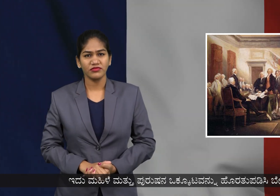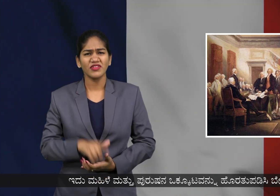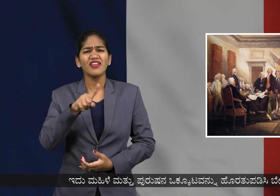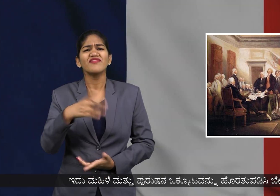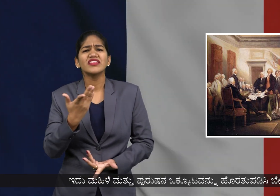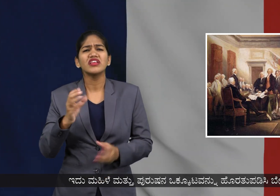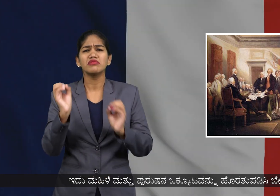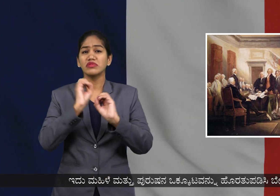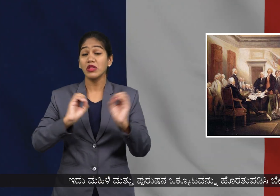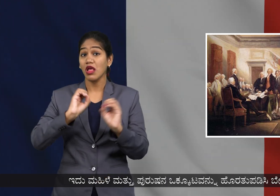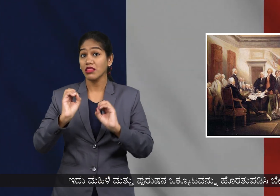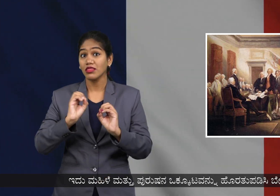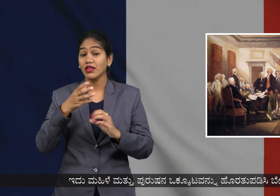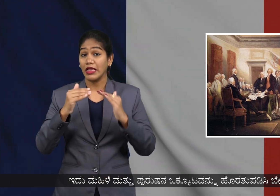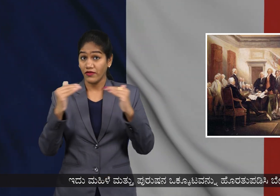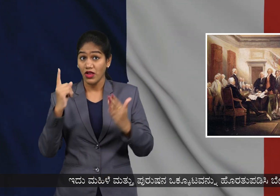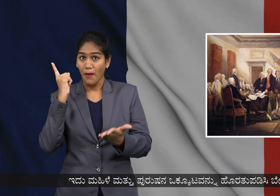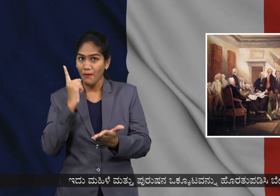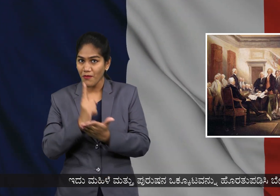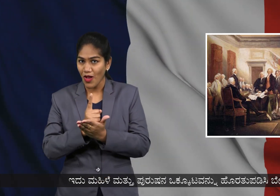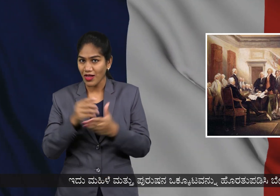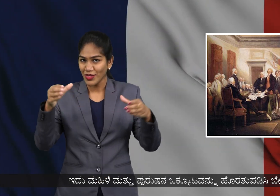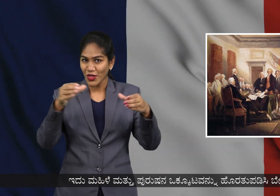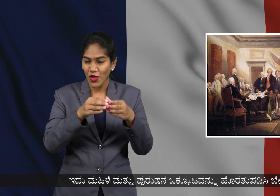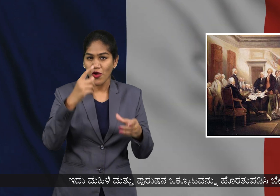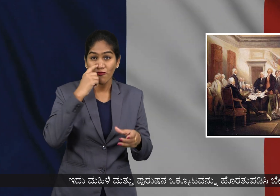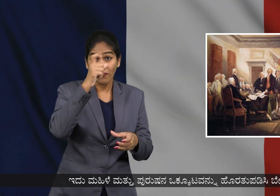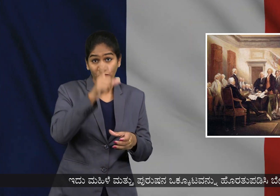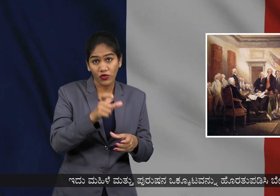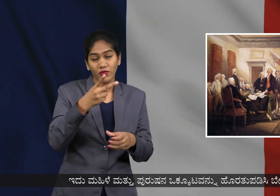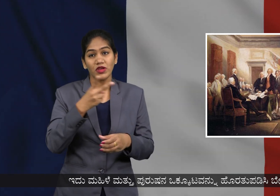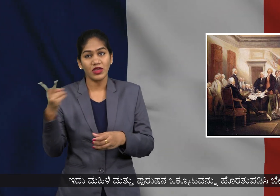ಇದು ಮಹಿಳೆ ಮತ್ತು ಪುರುಷನ ಒಕ್ಕೂಟವನ್ನ ಹೊರತುಪಡಿಸಿ ಬೇರೇನೂ ಅಲ್ಲ.